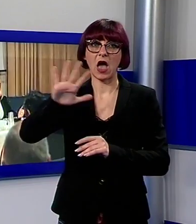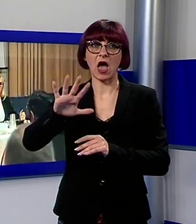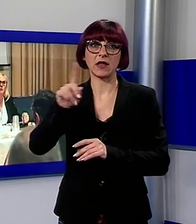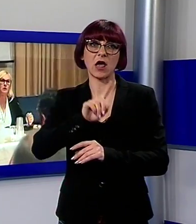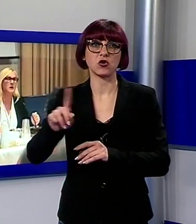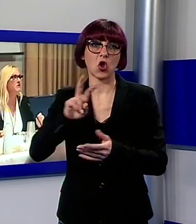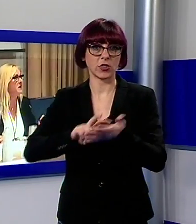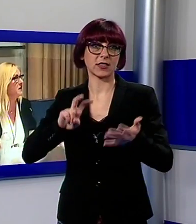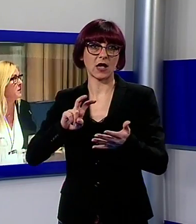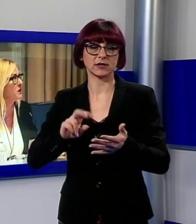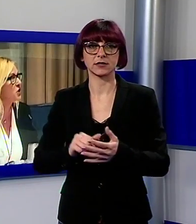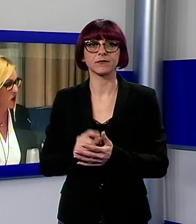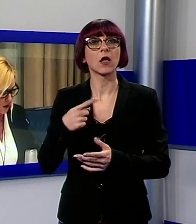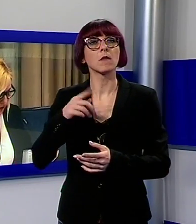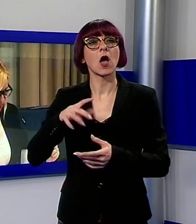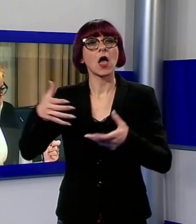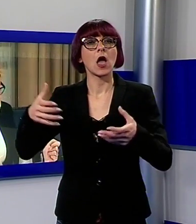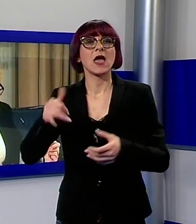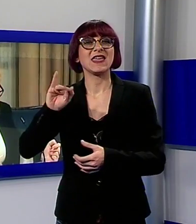abbassando gradualmente le aliquote IRPEF.